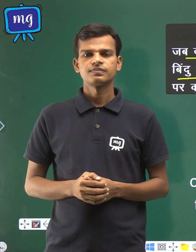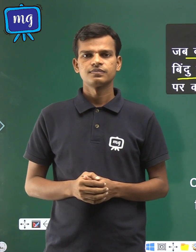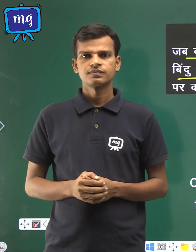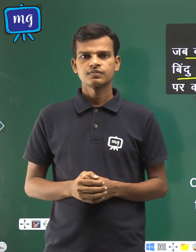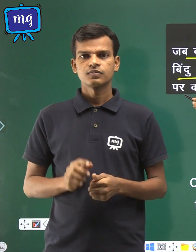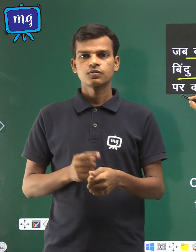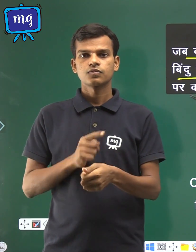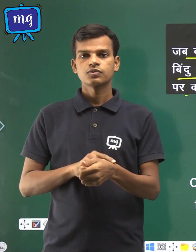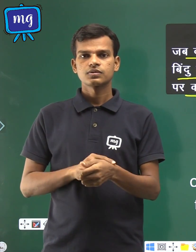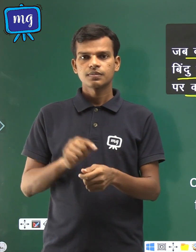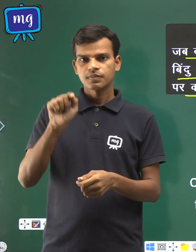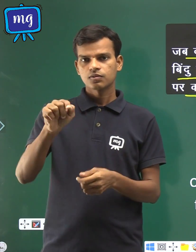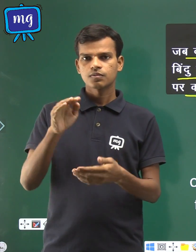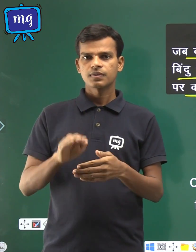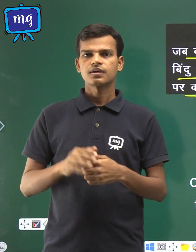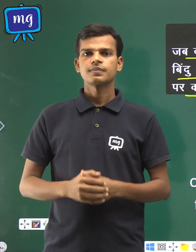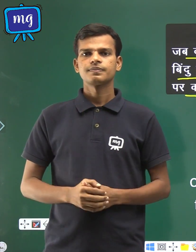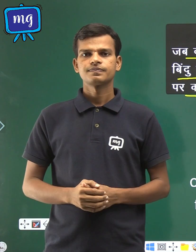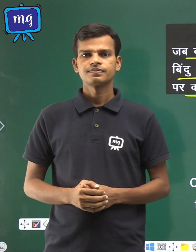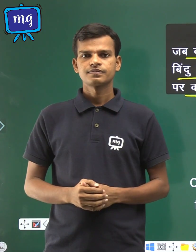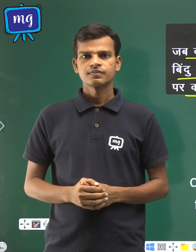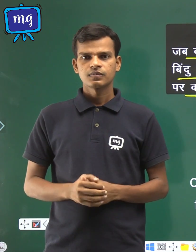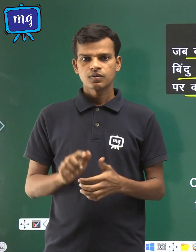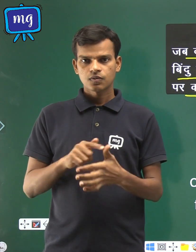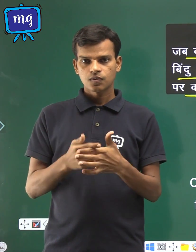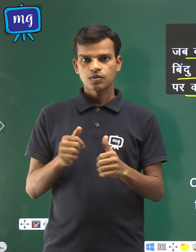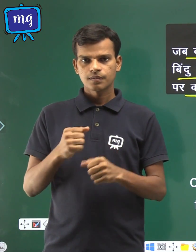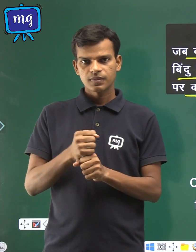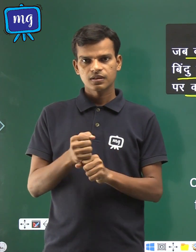तो उस बिंदु पर कोण बनता है।